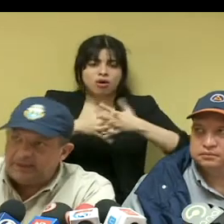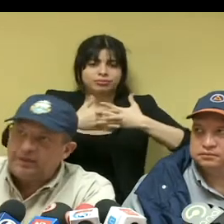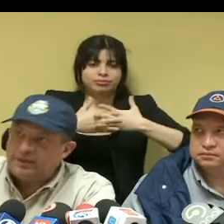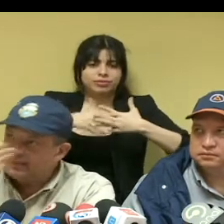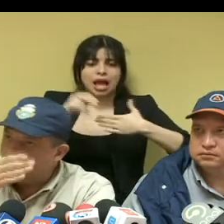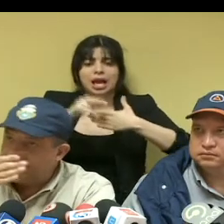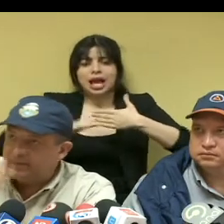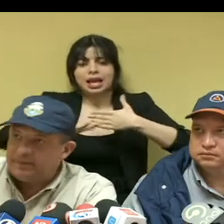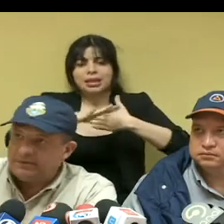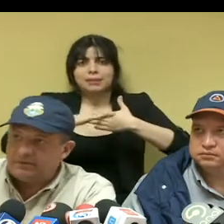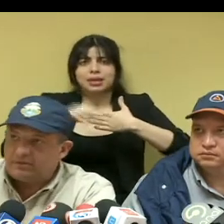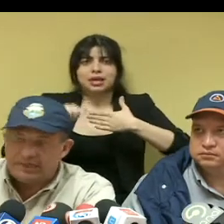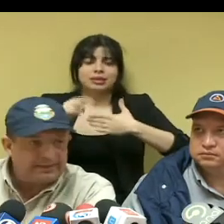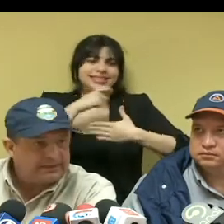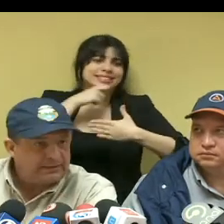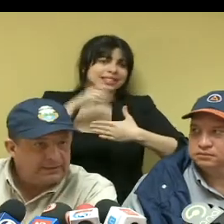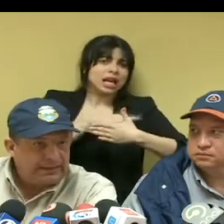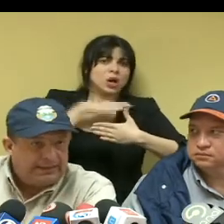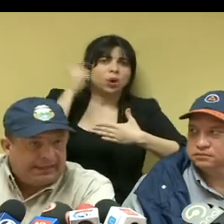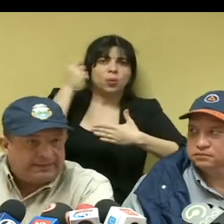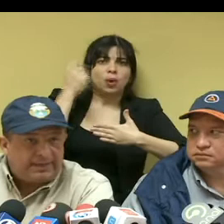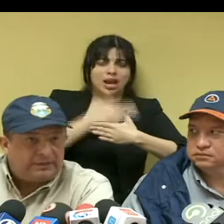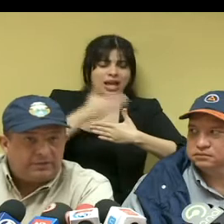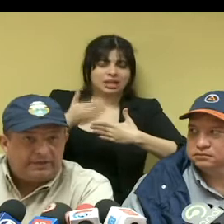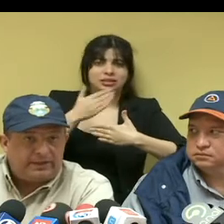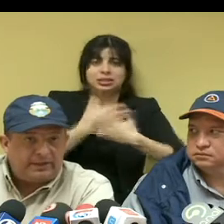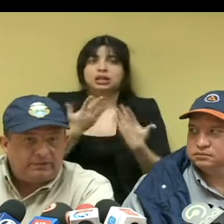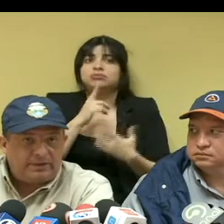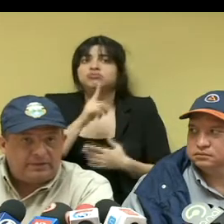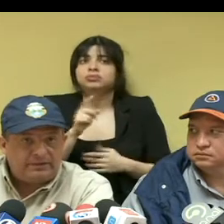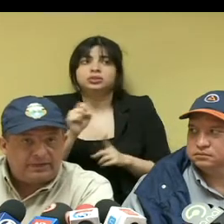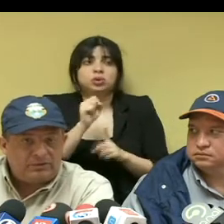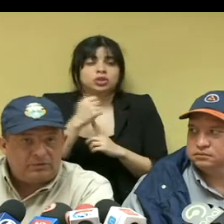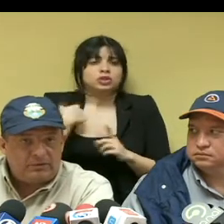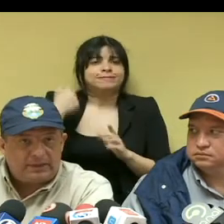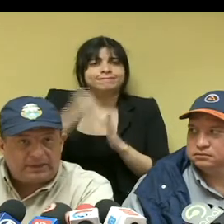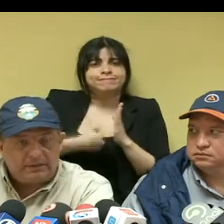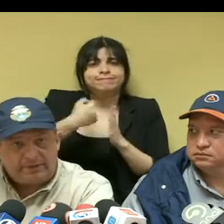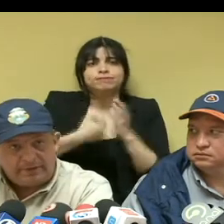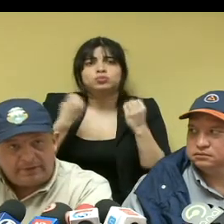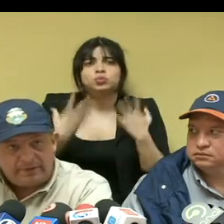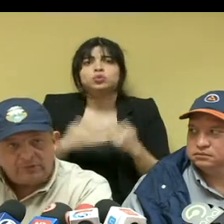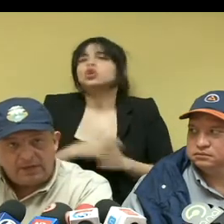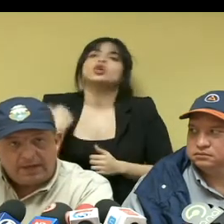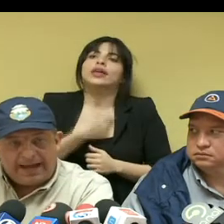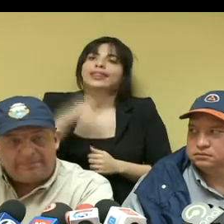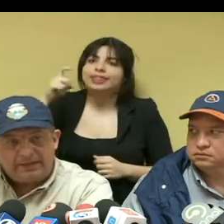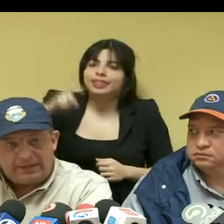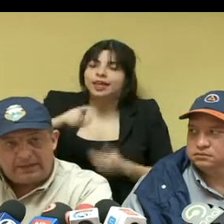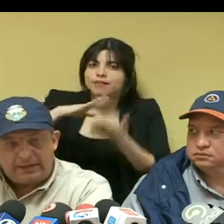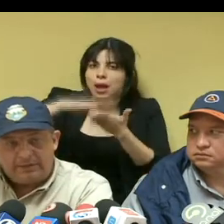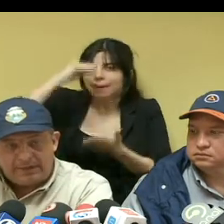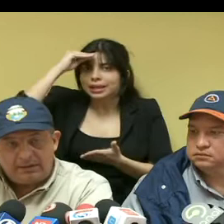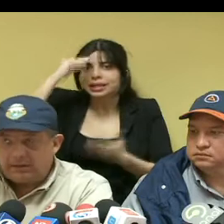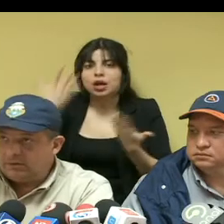en el Caribe y está completamente seco Guanacaste. Esta es una realidad. Yo vengo insistiendo mucho en que debemos